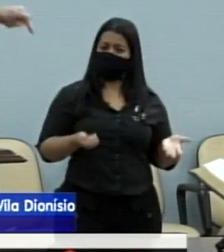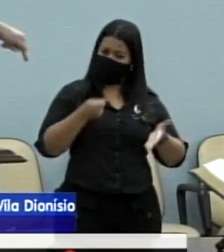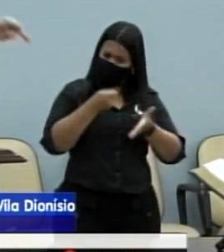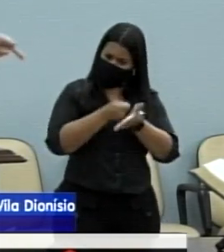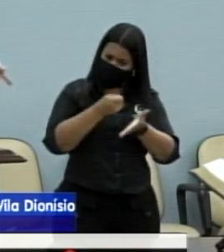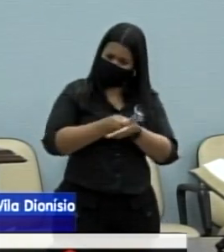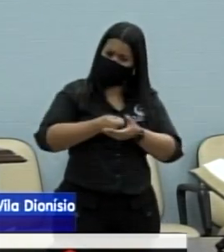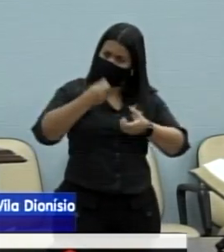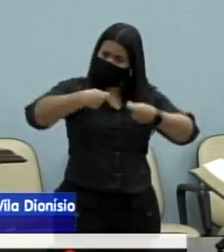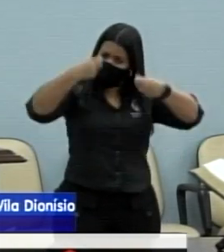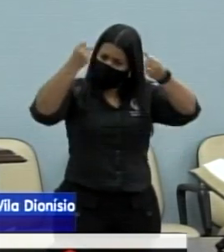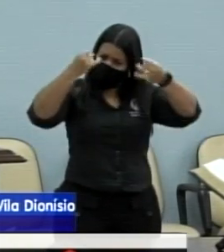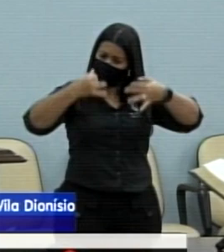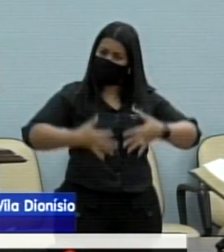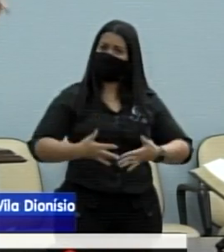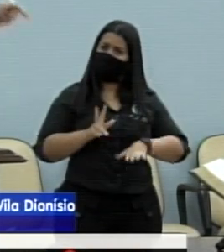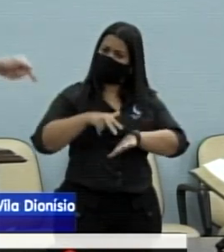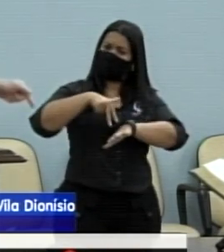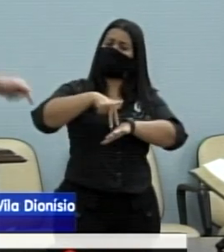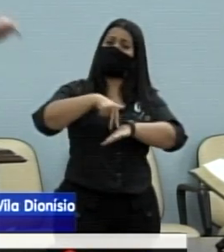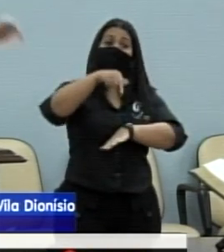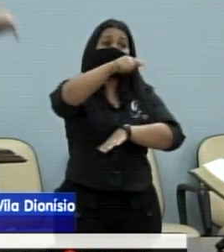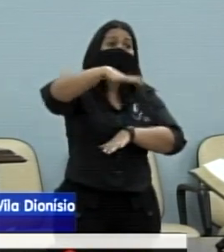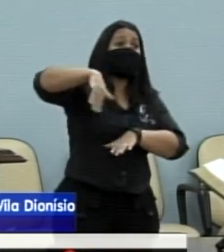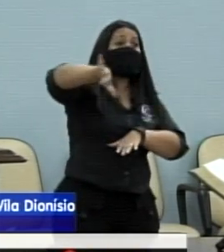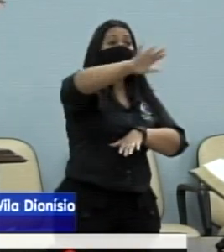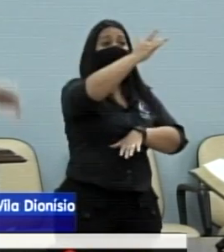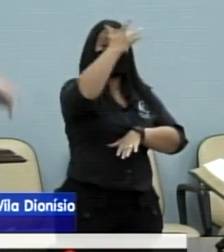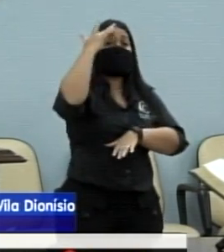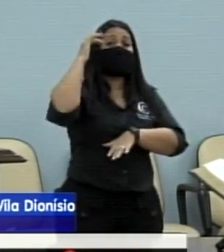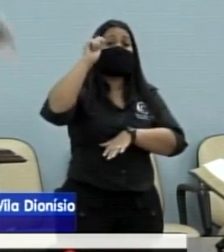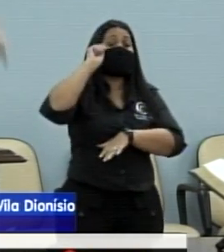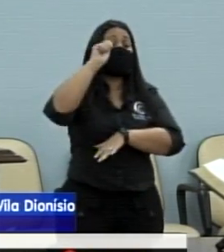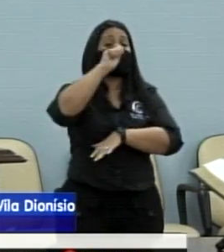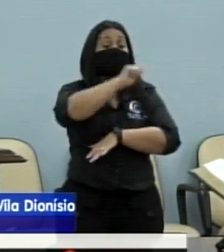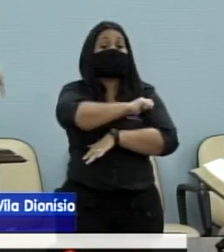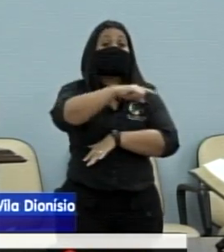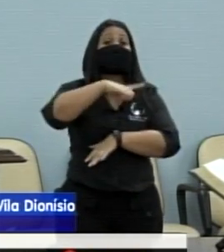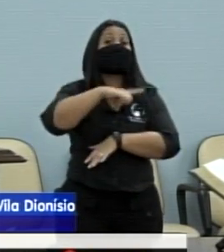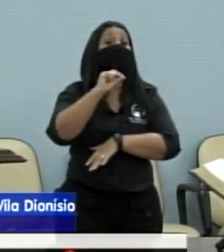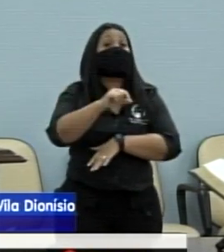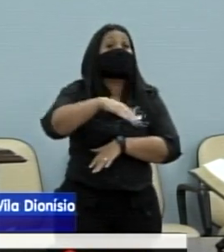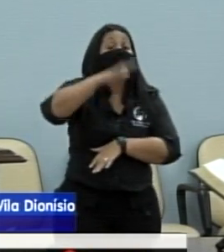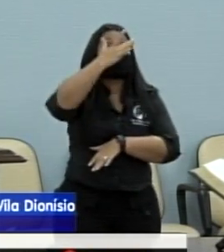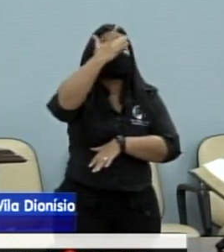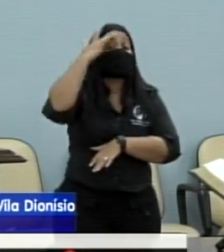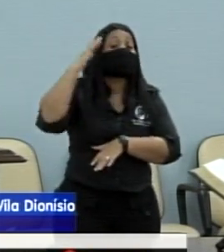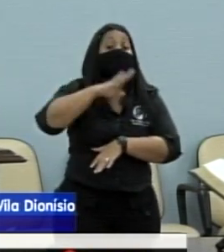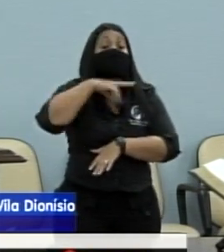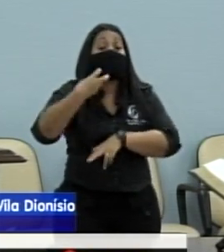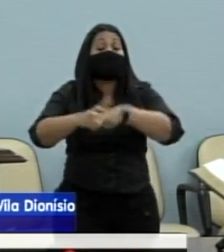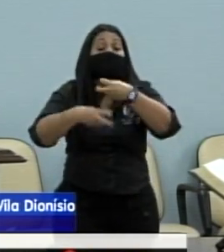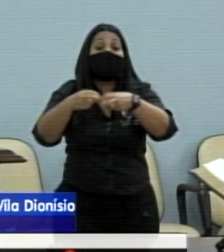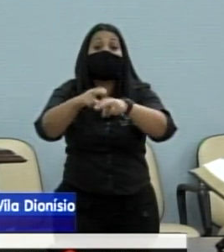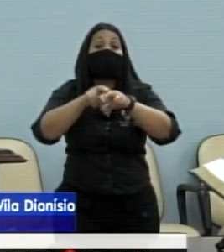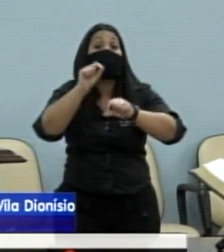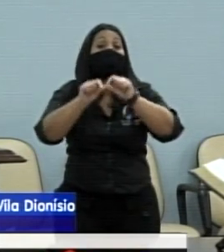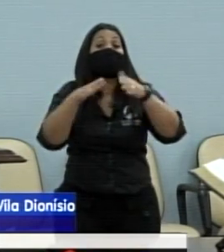Tem que vir se explicar. É a cidade que tem o maior número de mortes por Covid do Brasil.